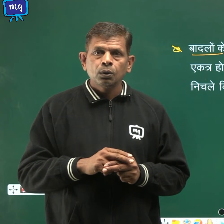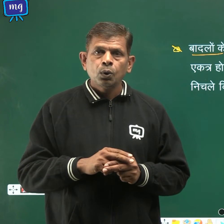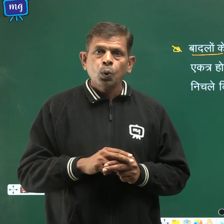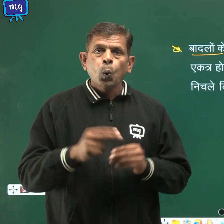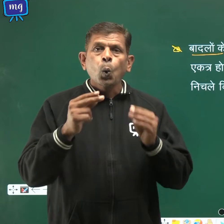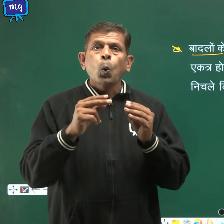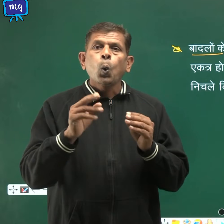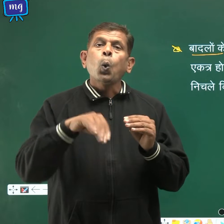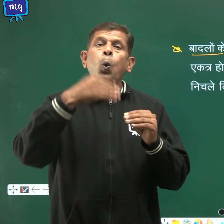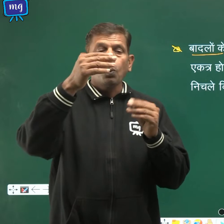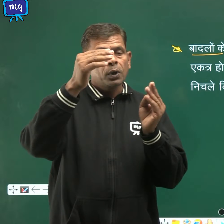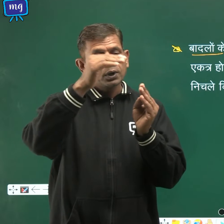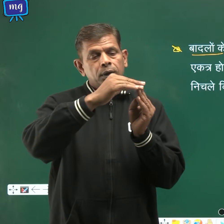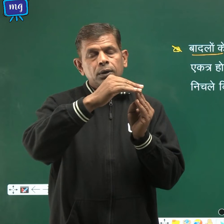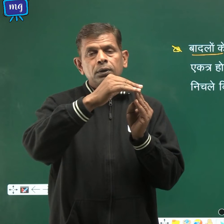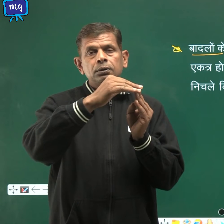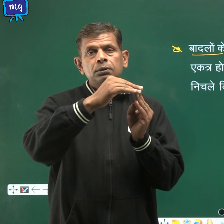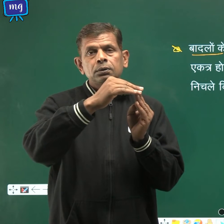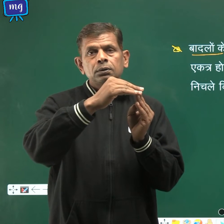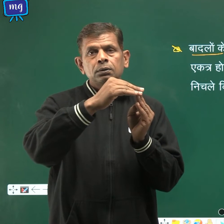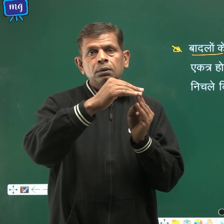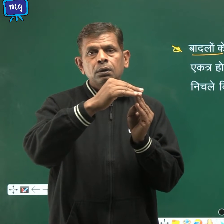ऊपरी किनारे के निकट